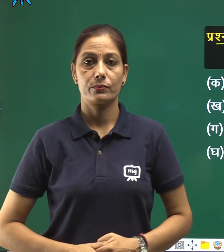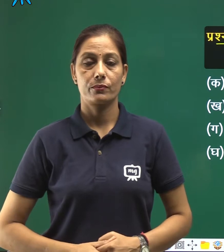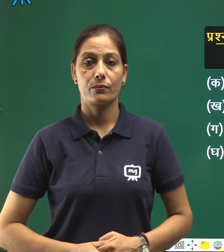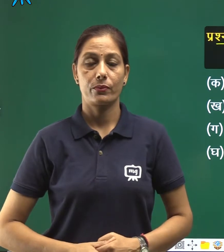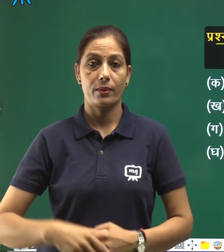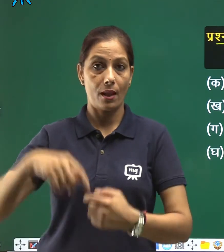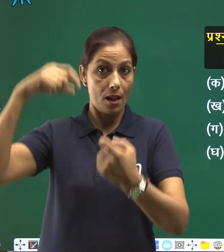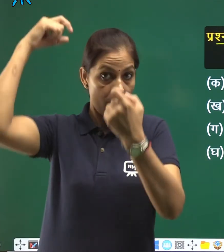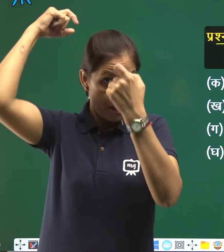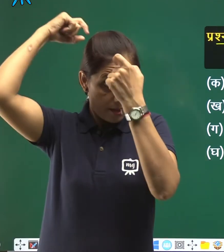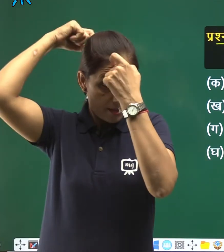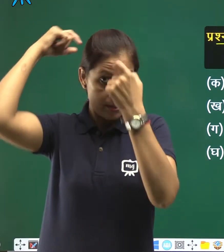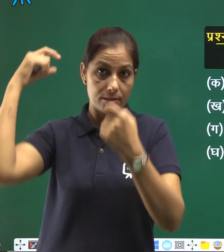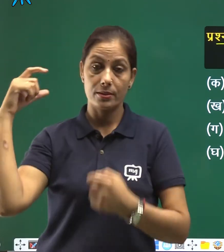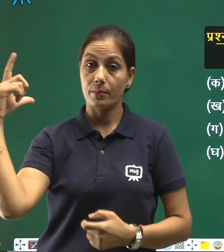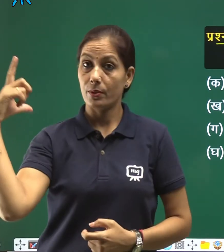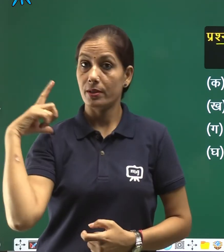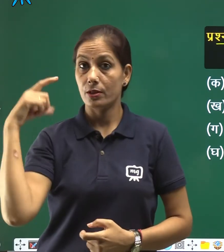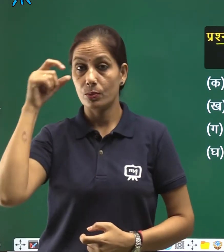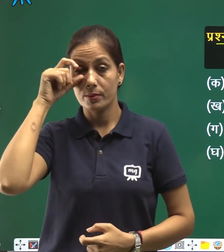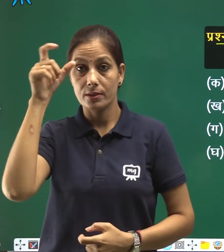नेताजी की मूर्ति पर